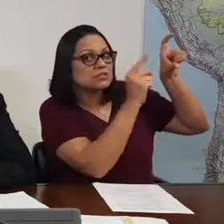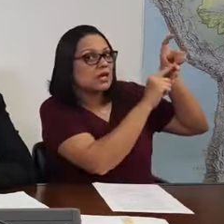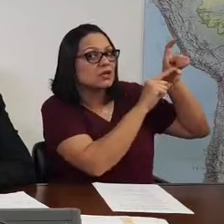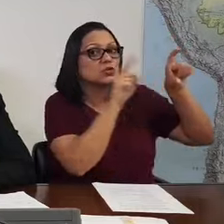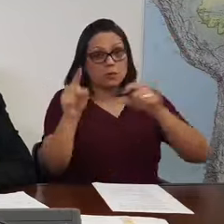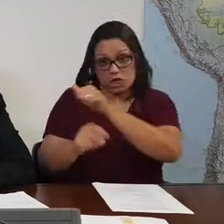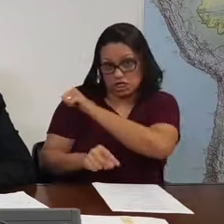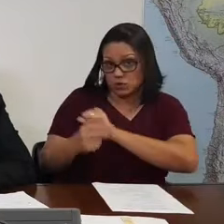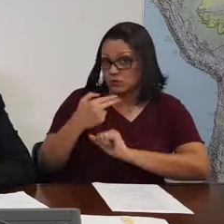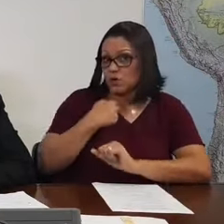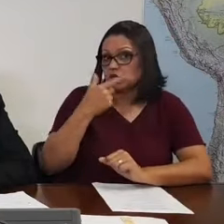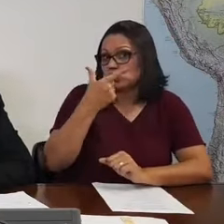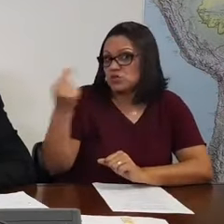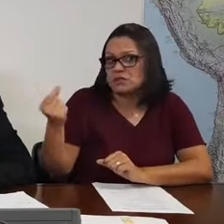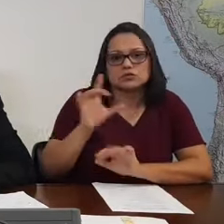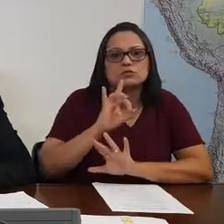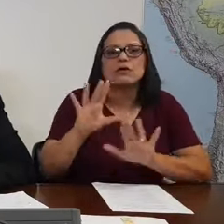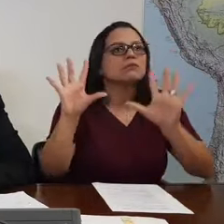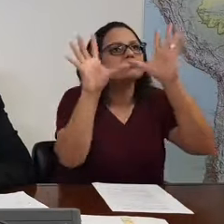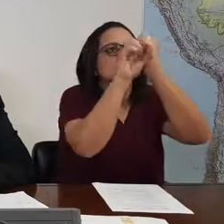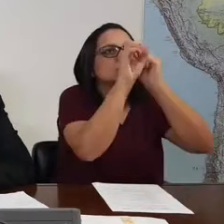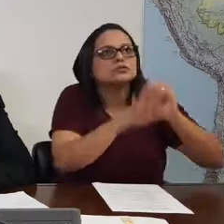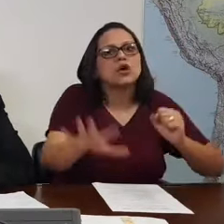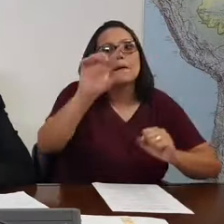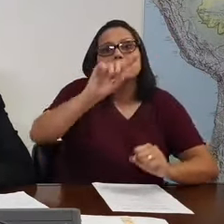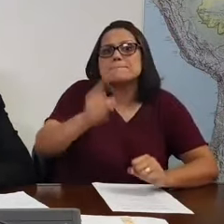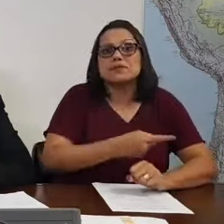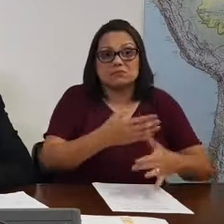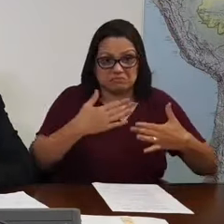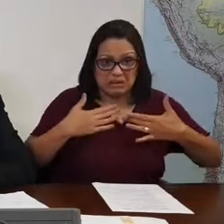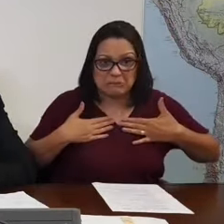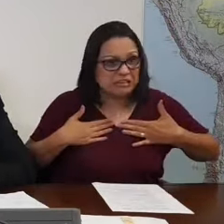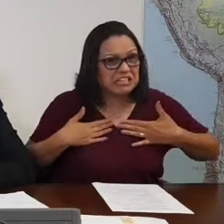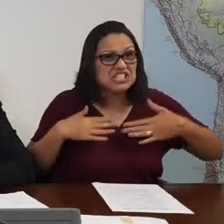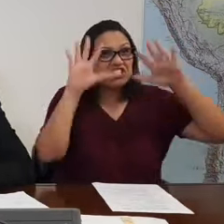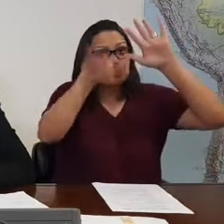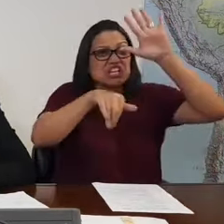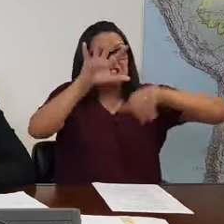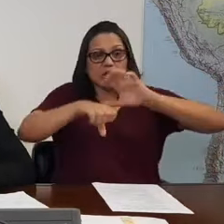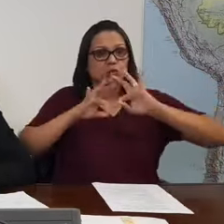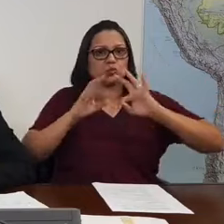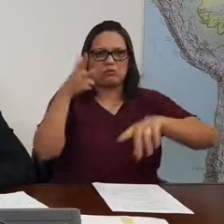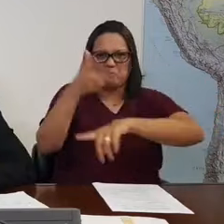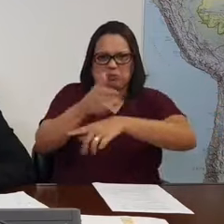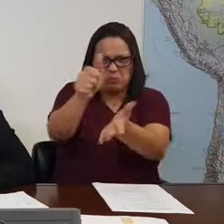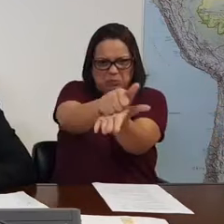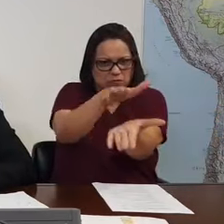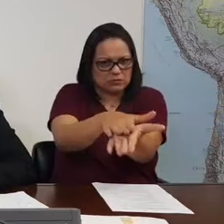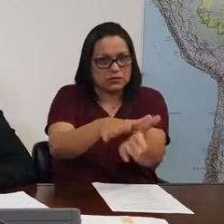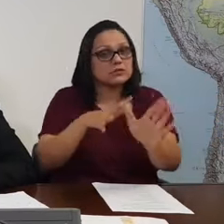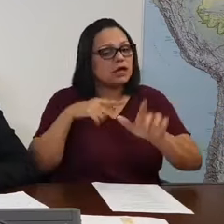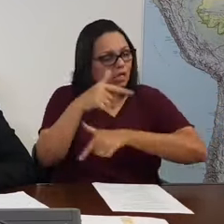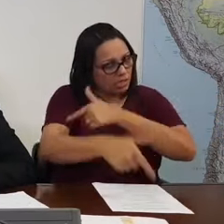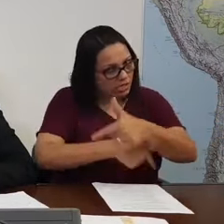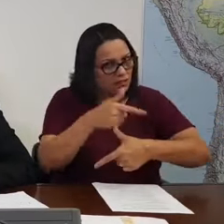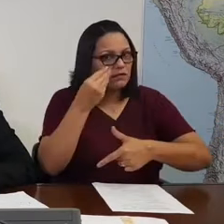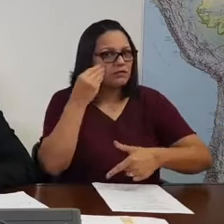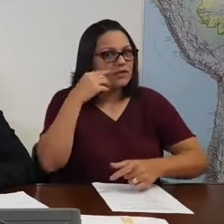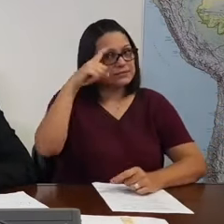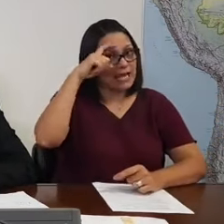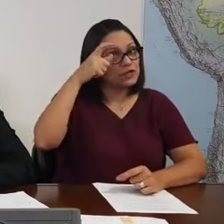200 no Rio de Janeiro, no Rio Grande do Sul. Só 1.000 no Brasil. Por mim, não teria nada. Estamos trabalhando, aguardo uma resposta do ministro Sérgio